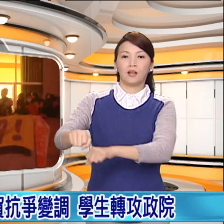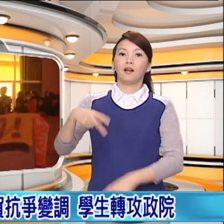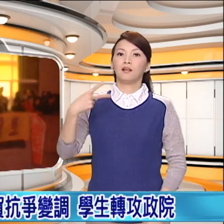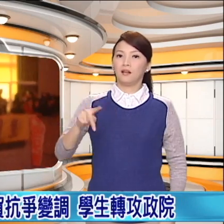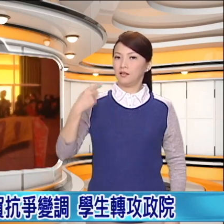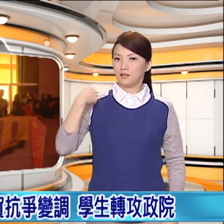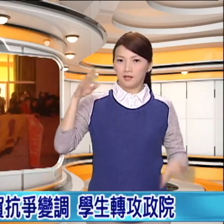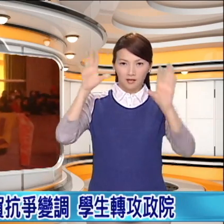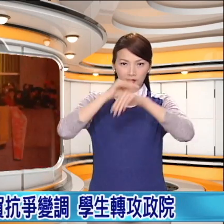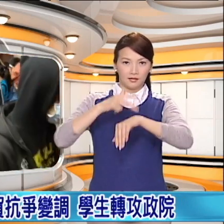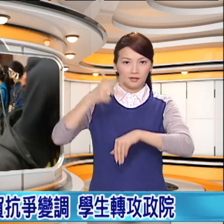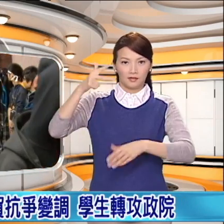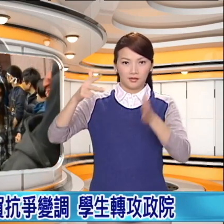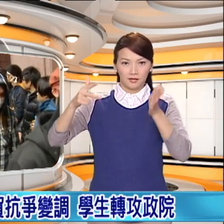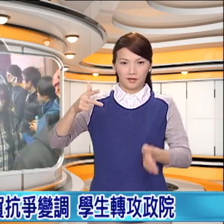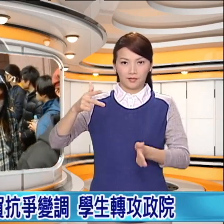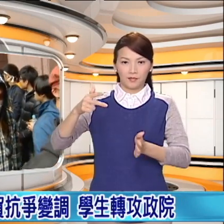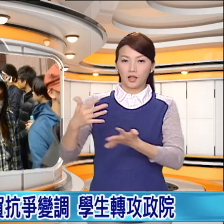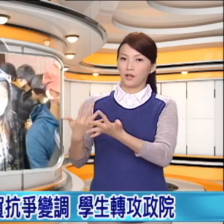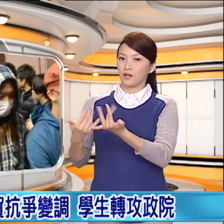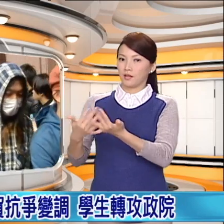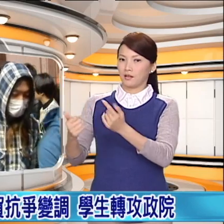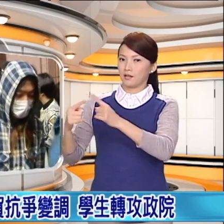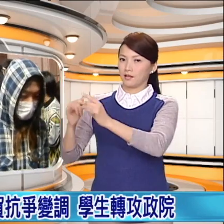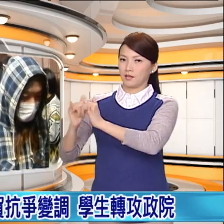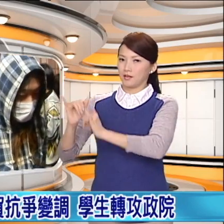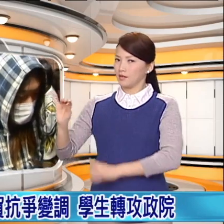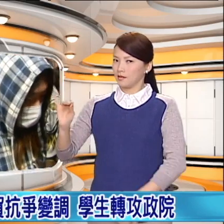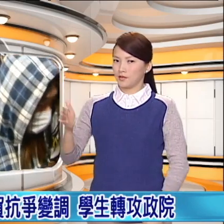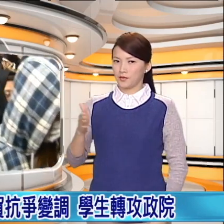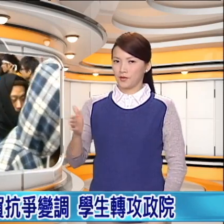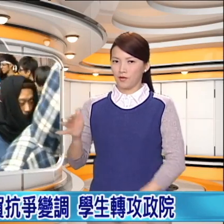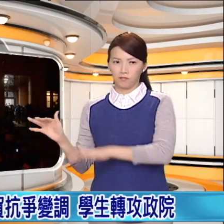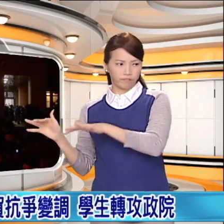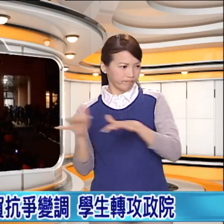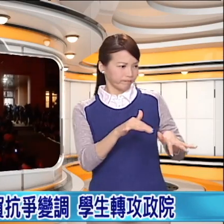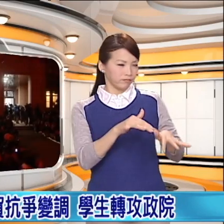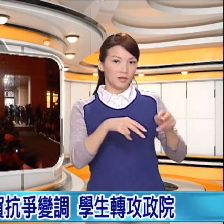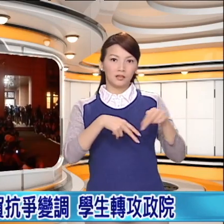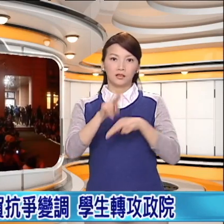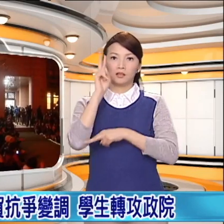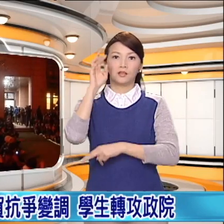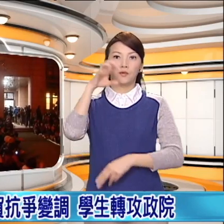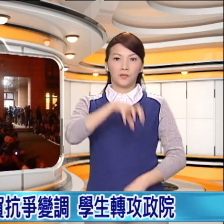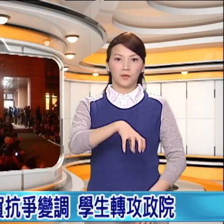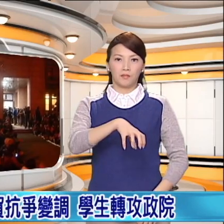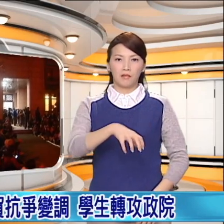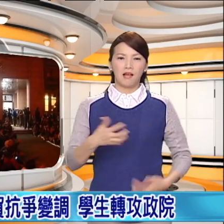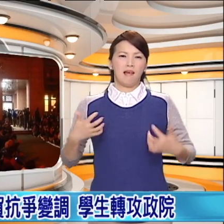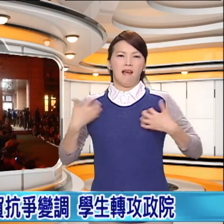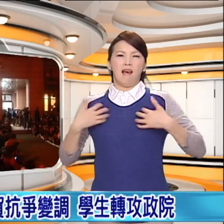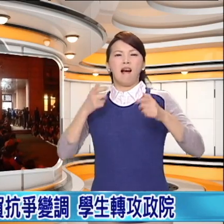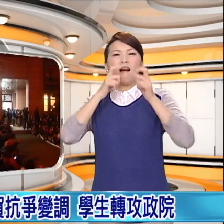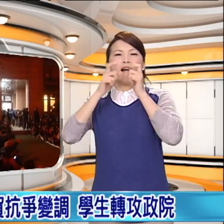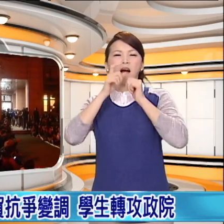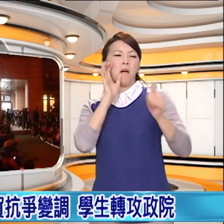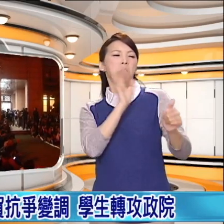晚间七点半转攻进了行政院，抗议群众情绪激动，打破了一楼的窗